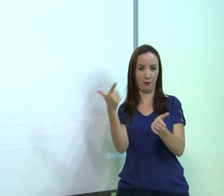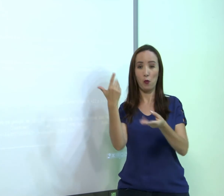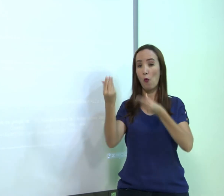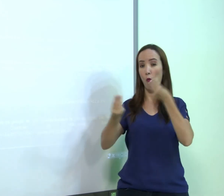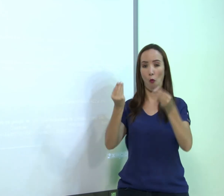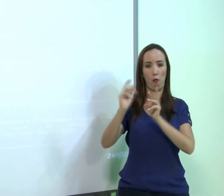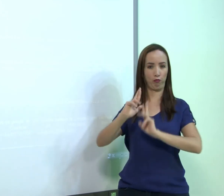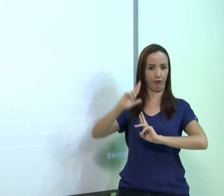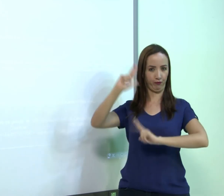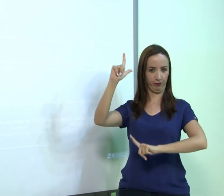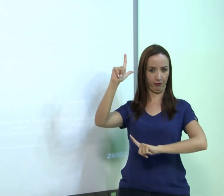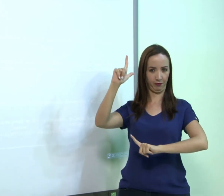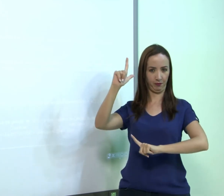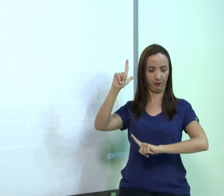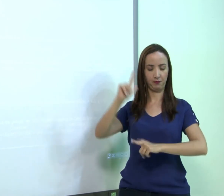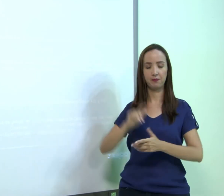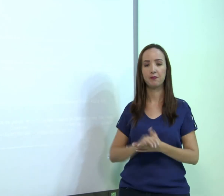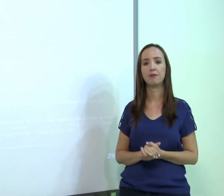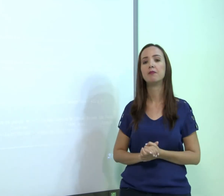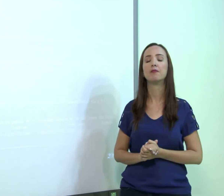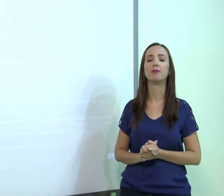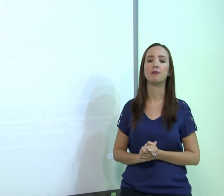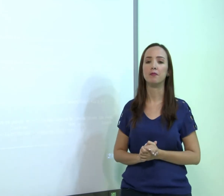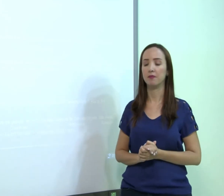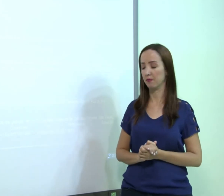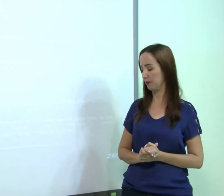que não é o acadêmico.